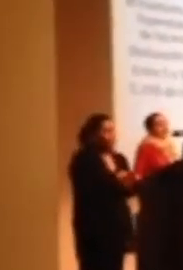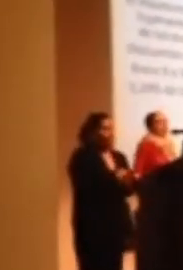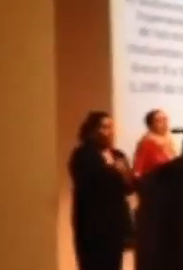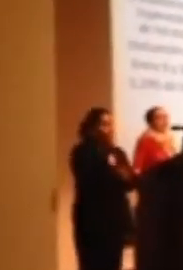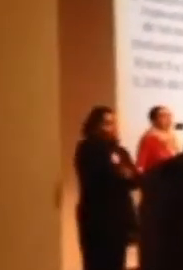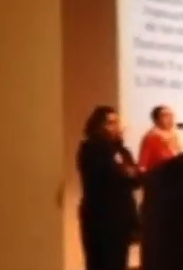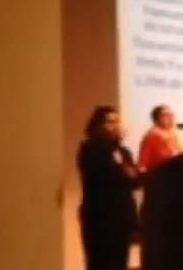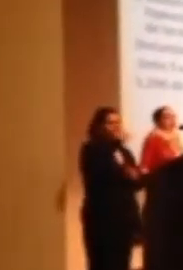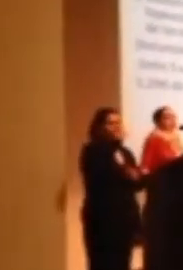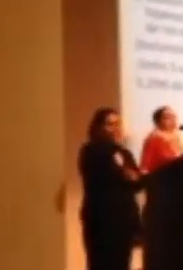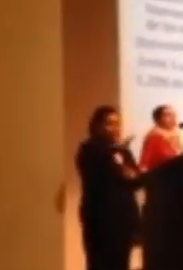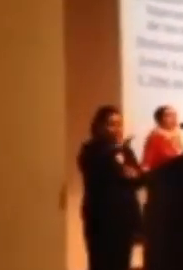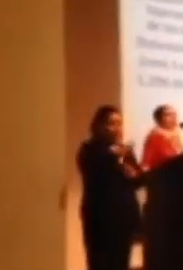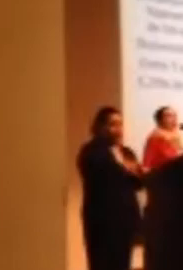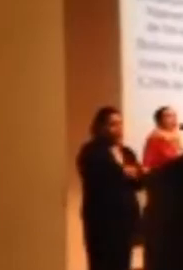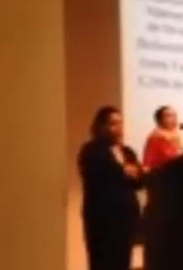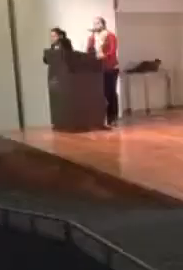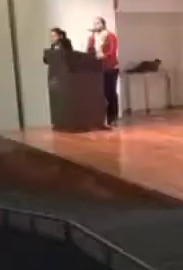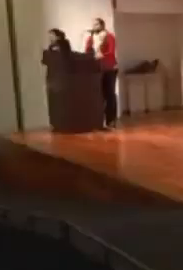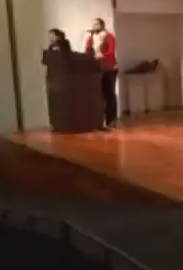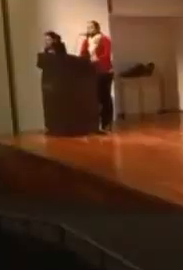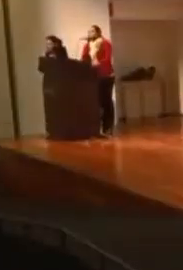serie, que son las, digamos, el